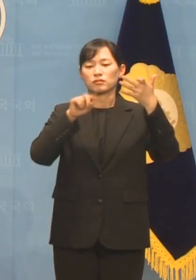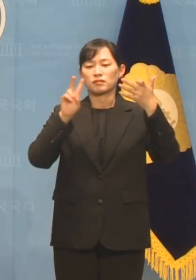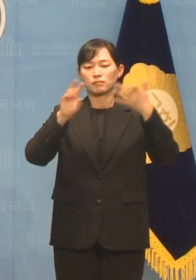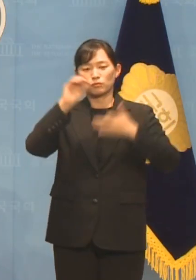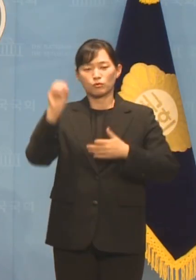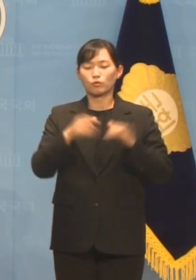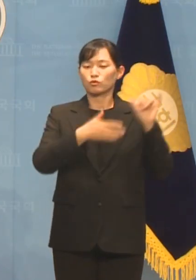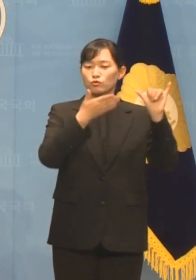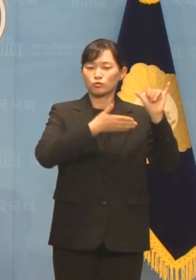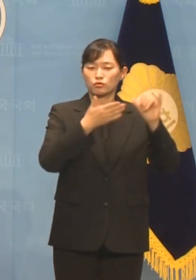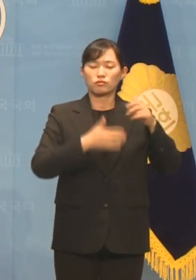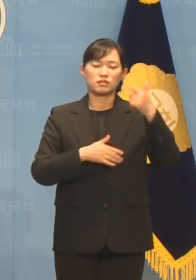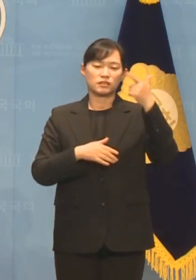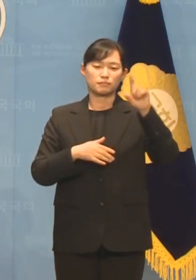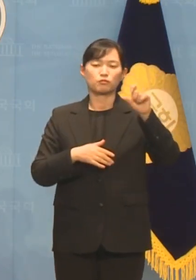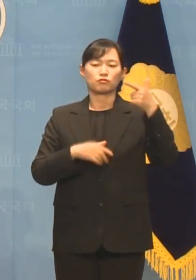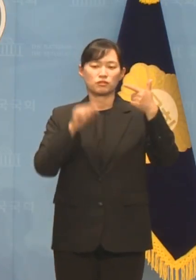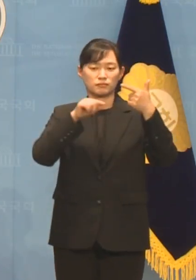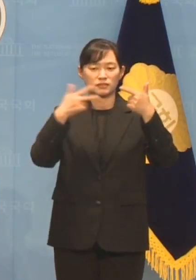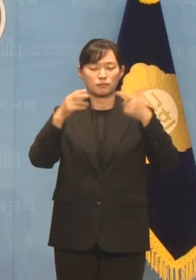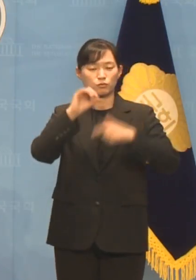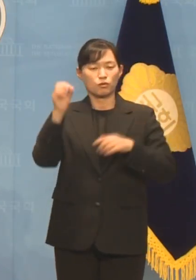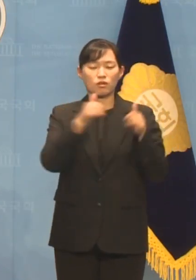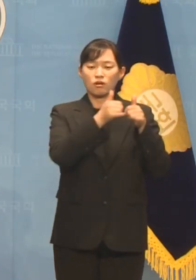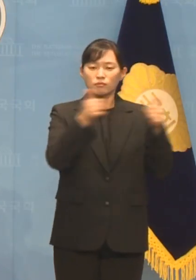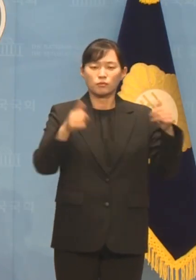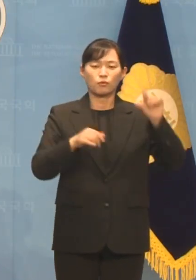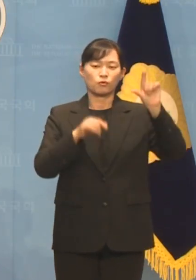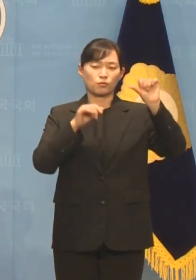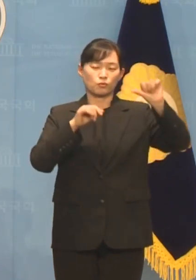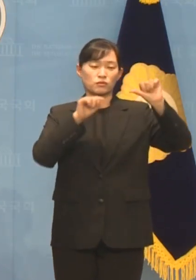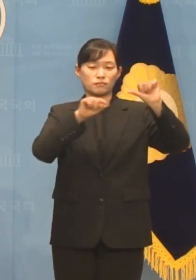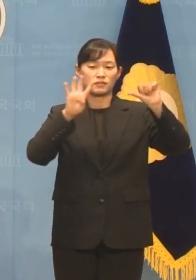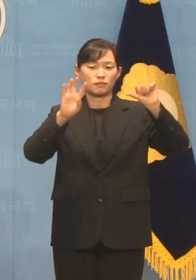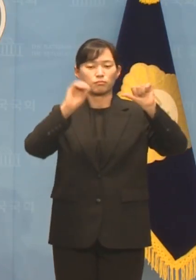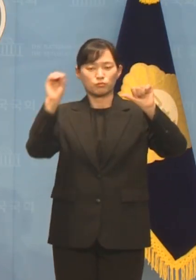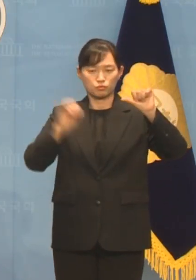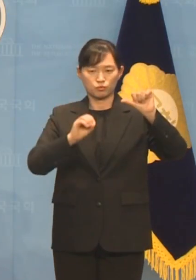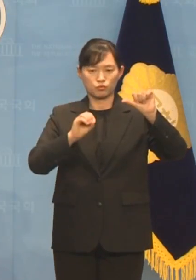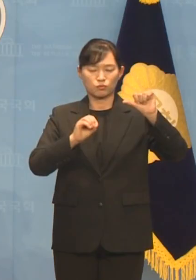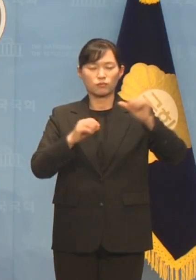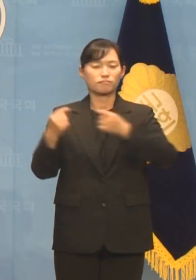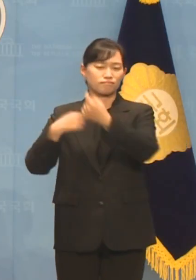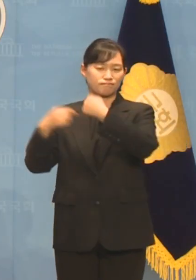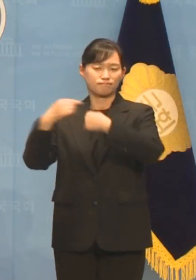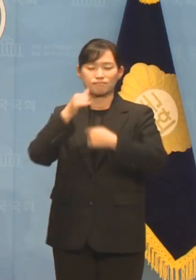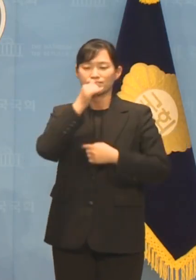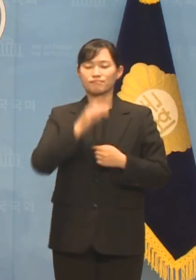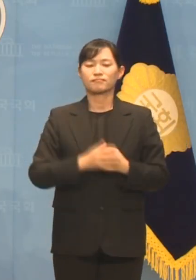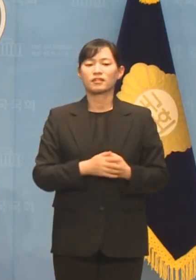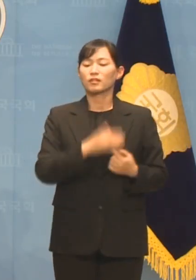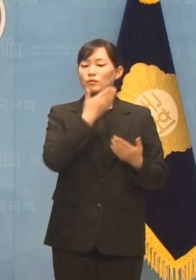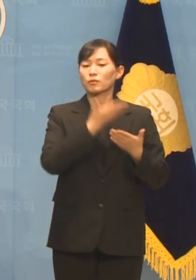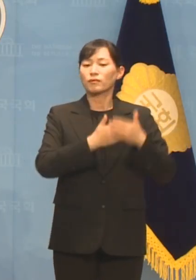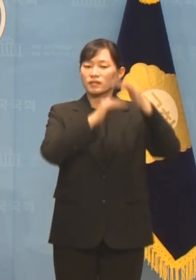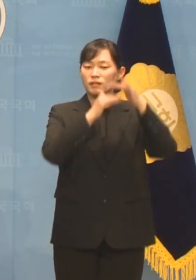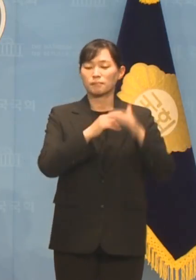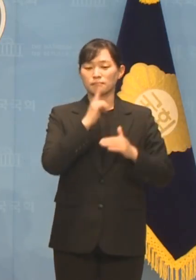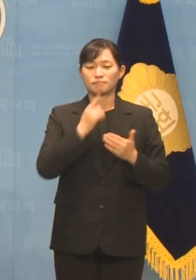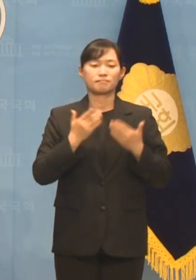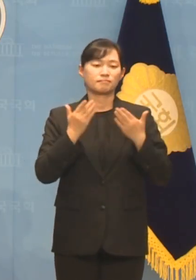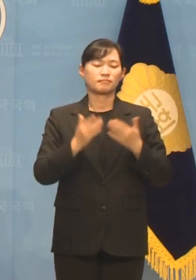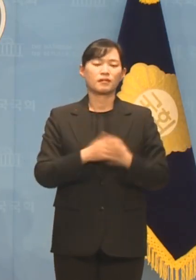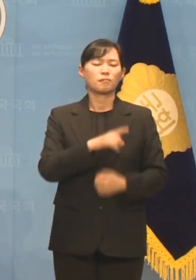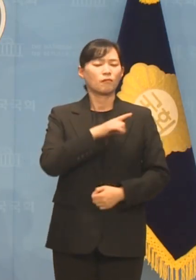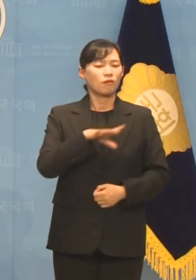유튜브 16.7%, 현수막 5.4% 순으로 제보되었습니다. 주요 제보 내용을